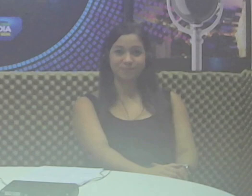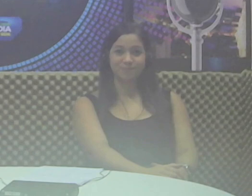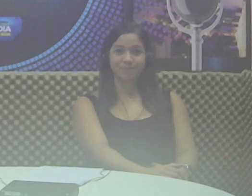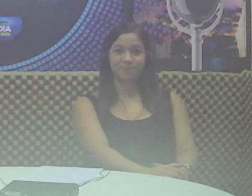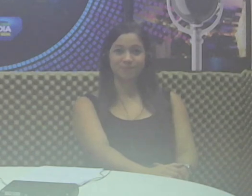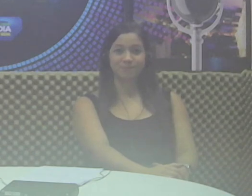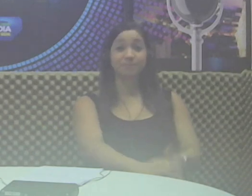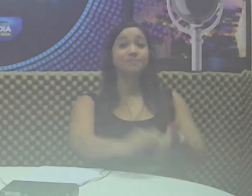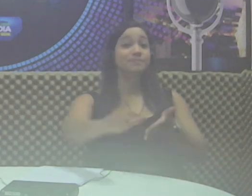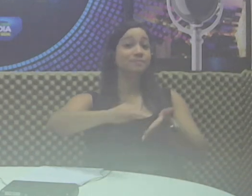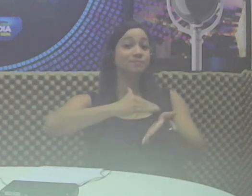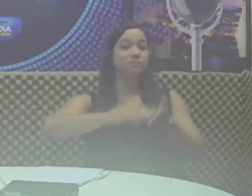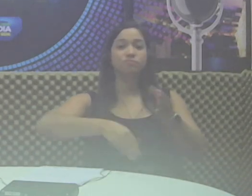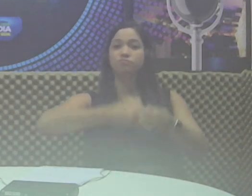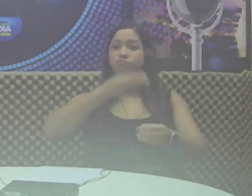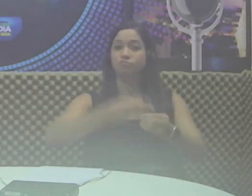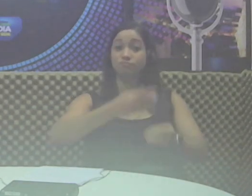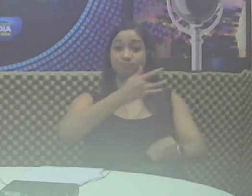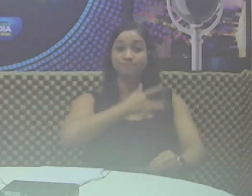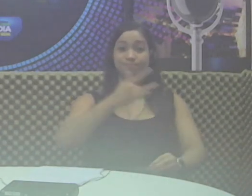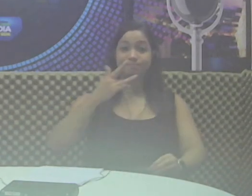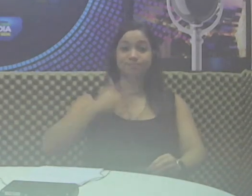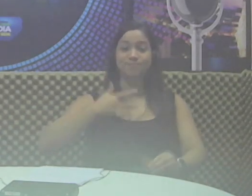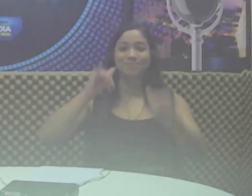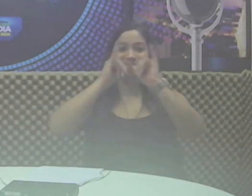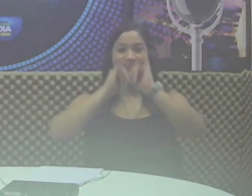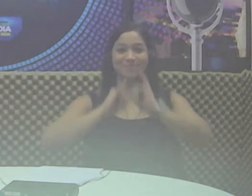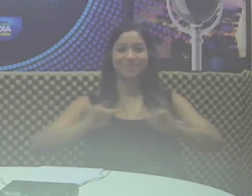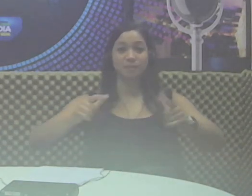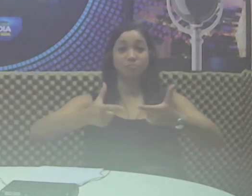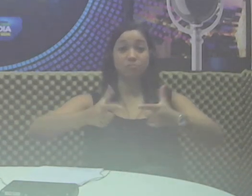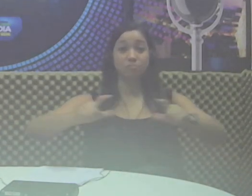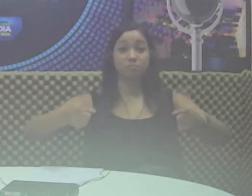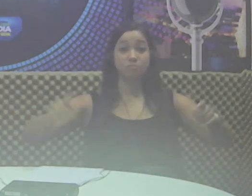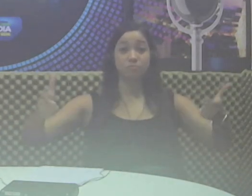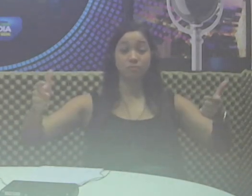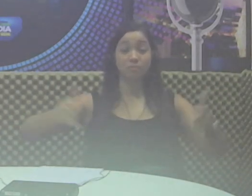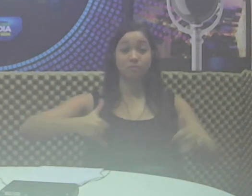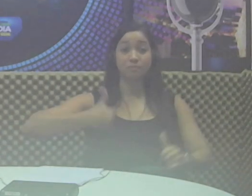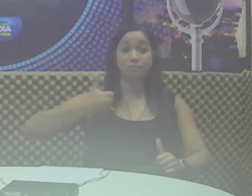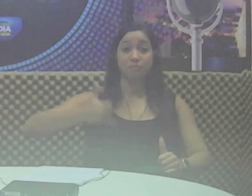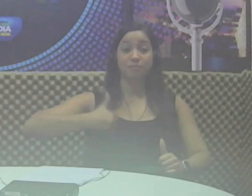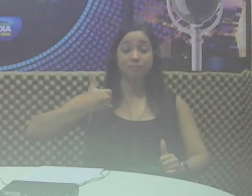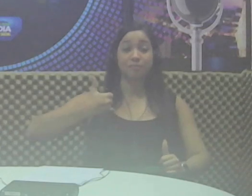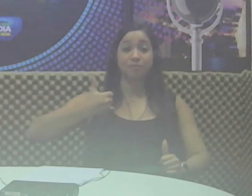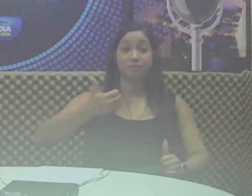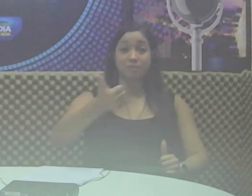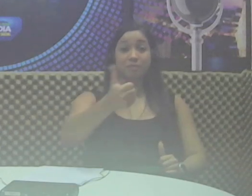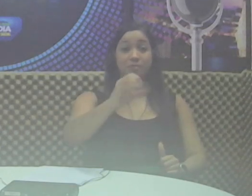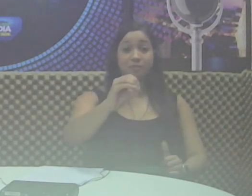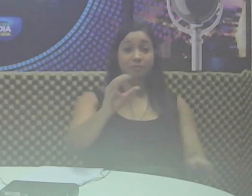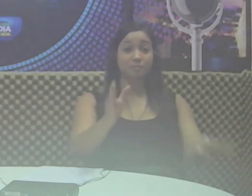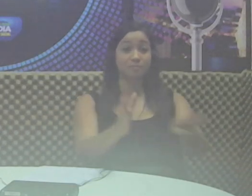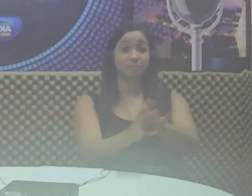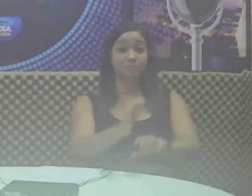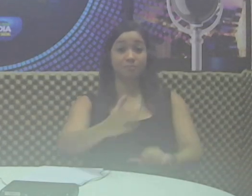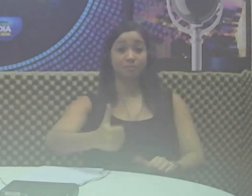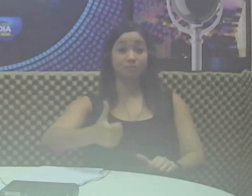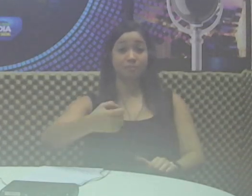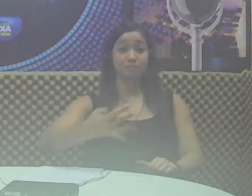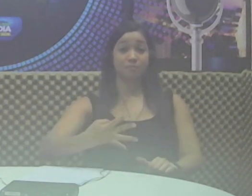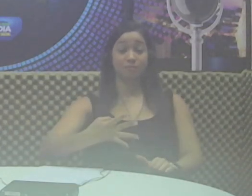A Secretaria Municipal de Saúde comunica a ampliação da faixa etária de 10 a 14 anos